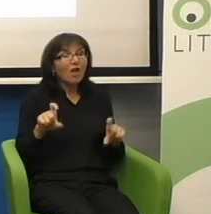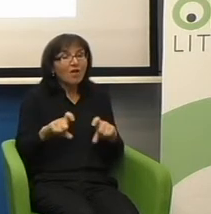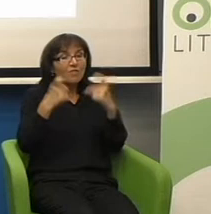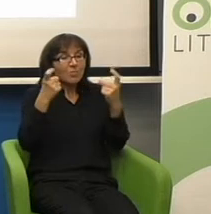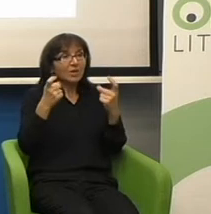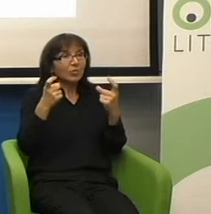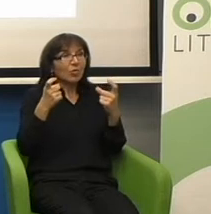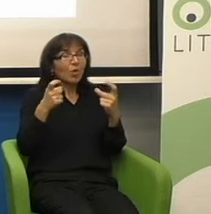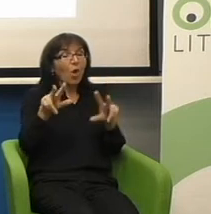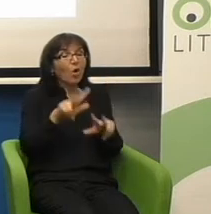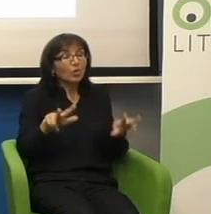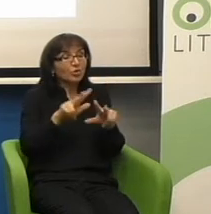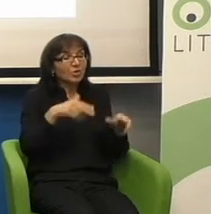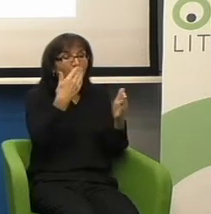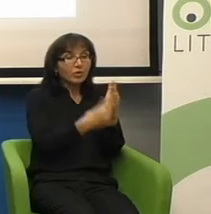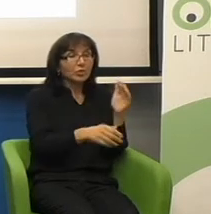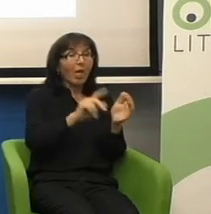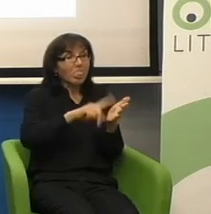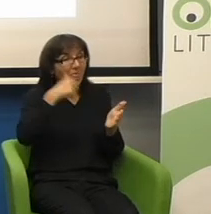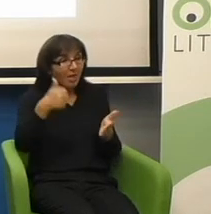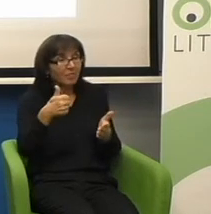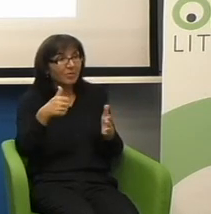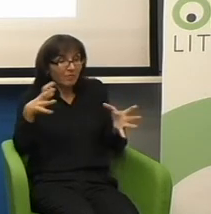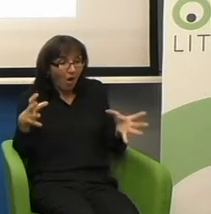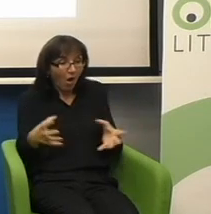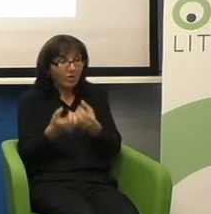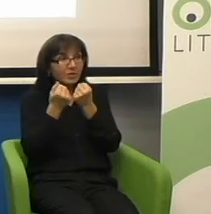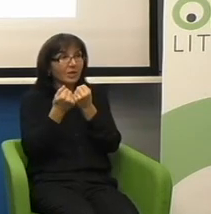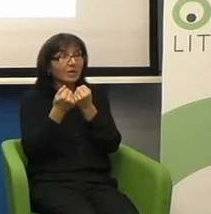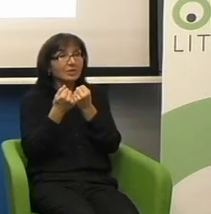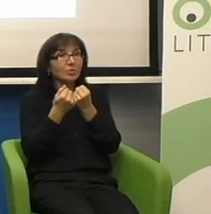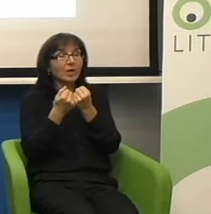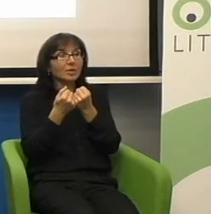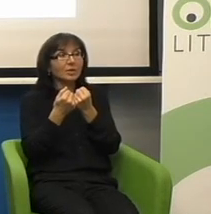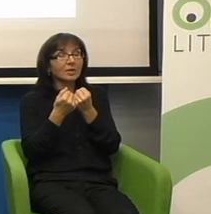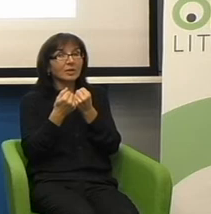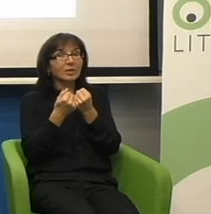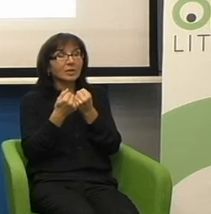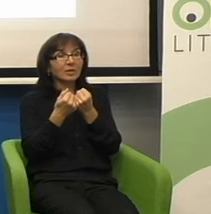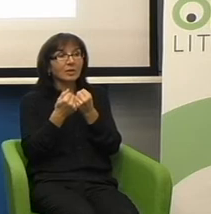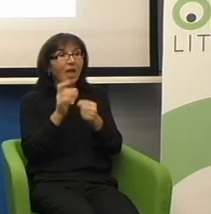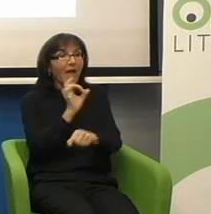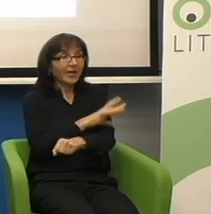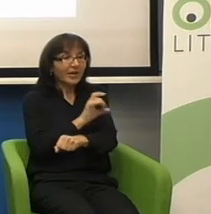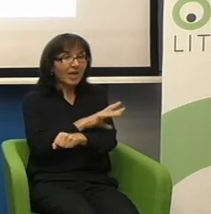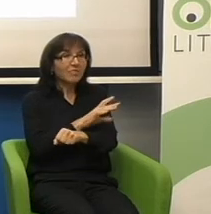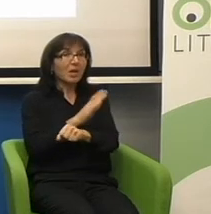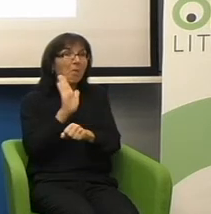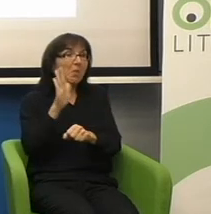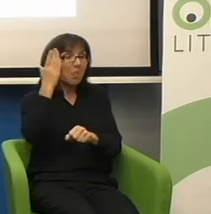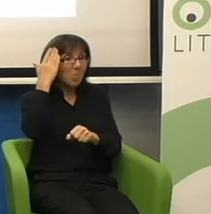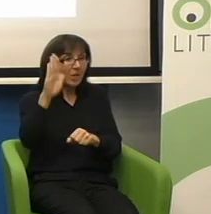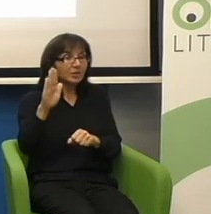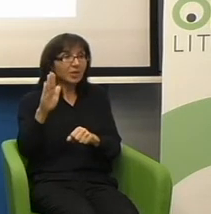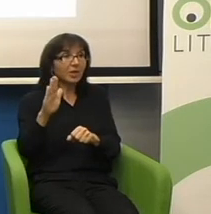coś utraciła, tak? Czyli najpierw ją odnalazła, jakieś z tym odnalezieniem krewnej wiązała nadzieję. Były